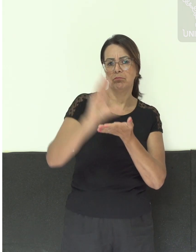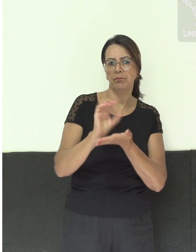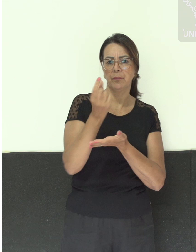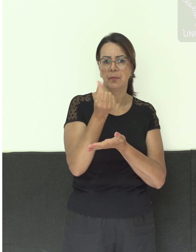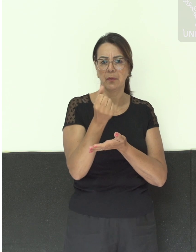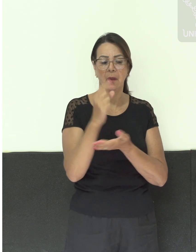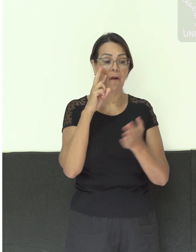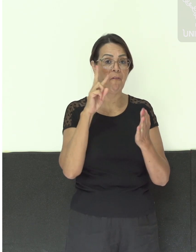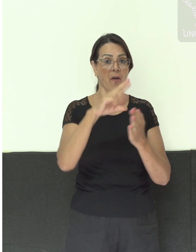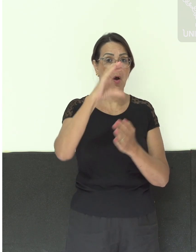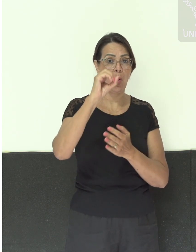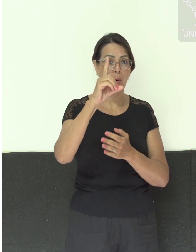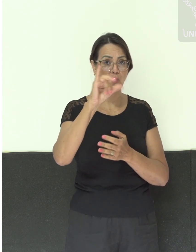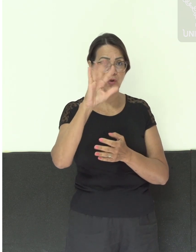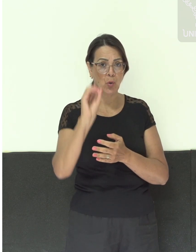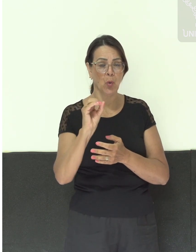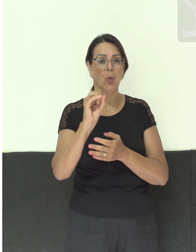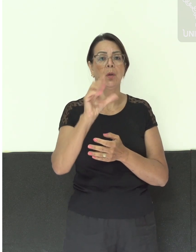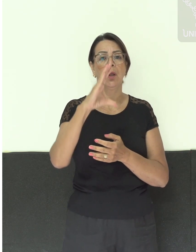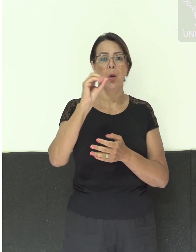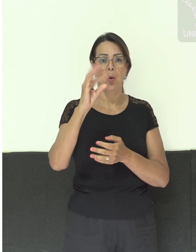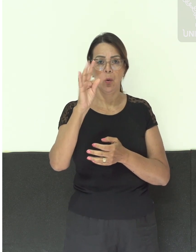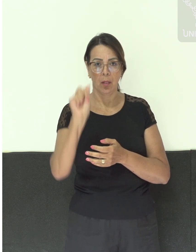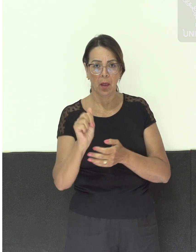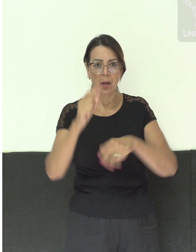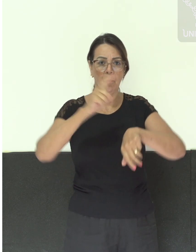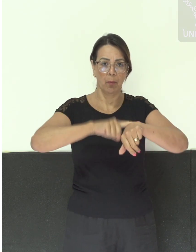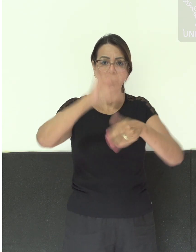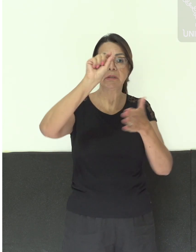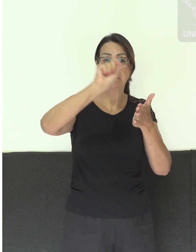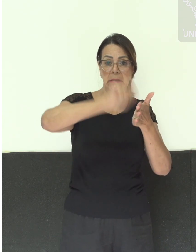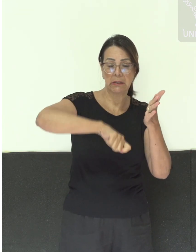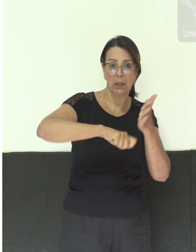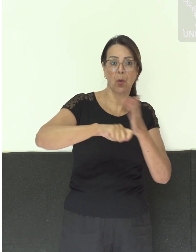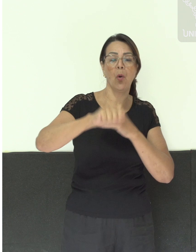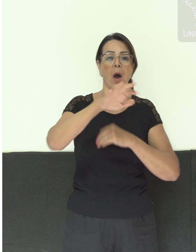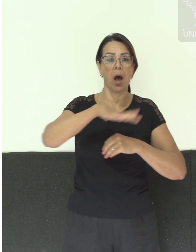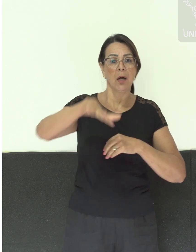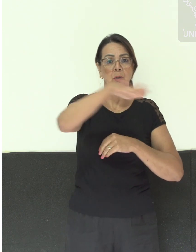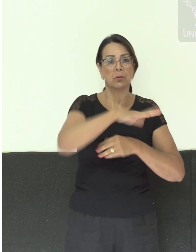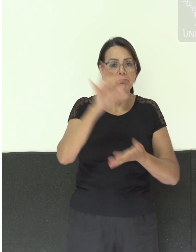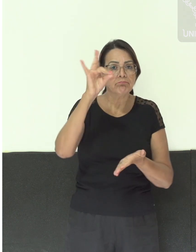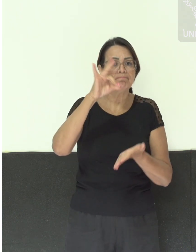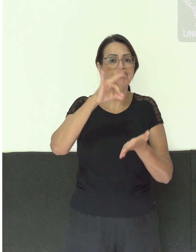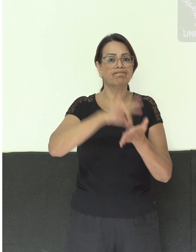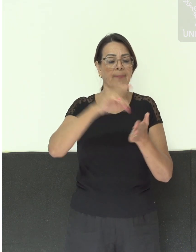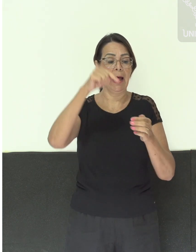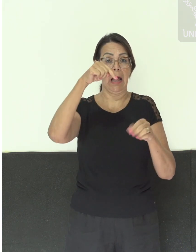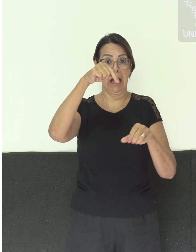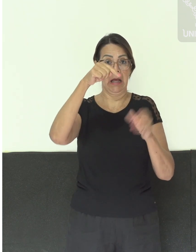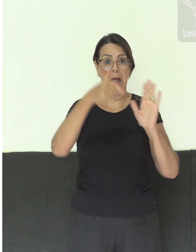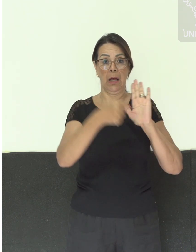cada rota, a descrição das ações afirmativas consta no anexo 2 do presente